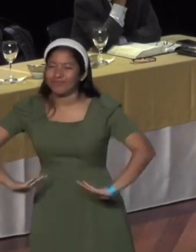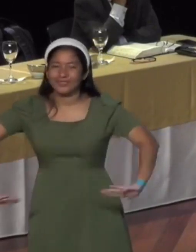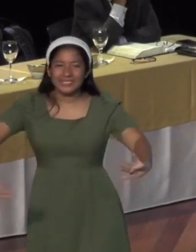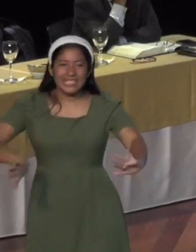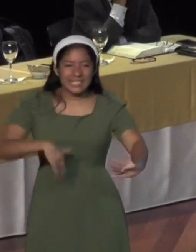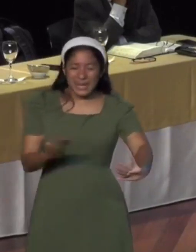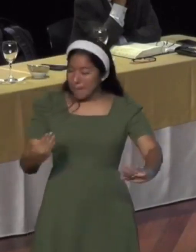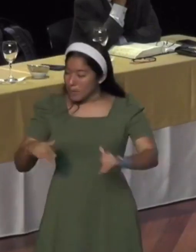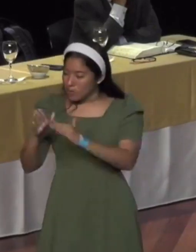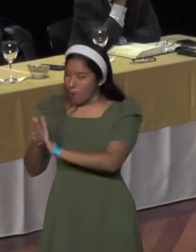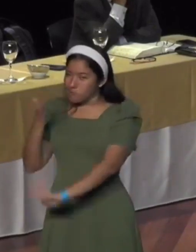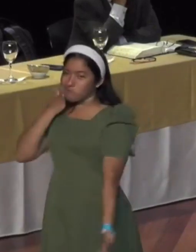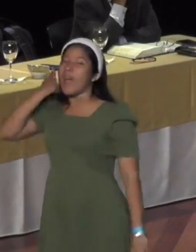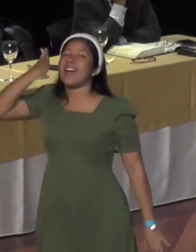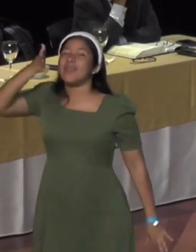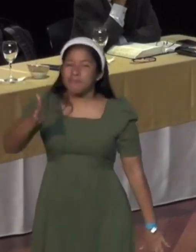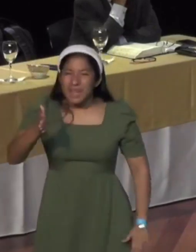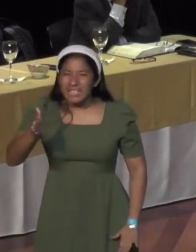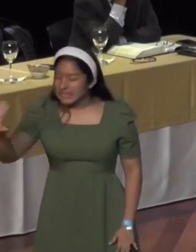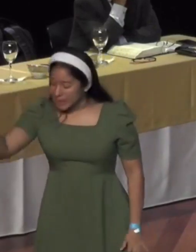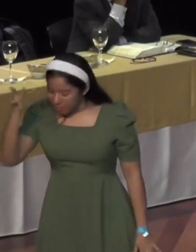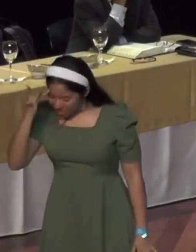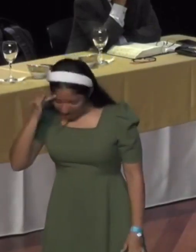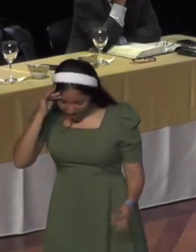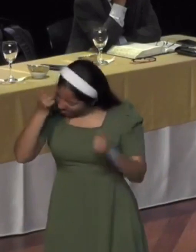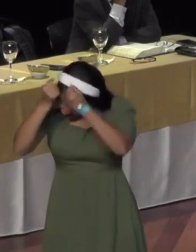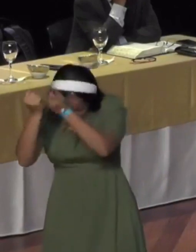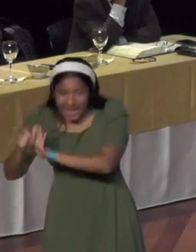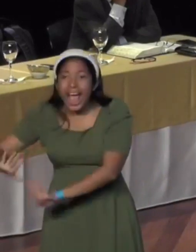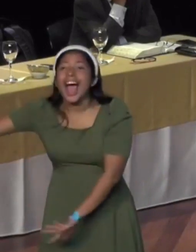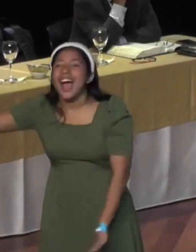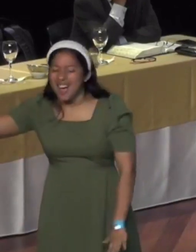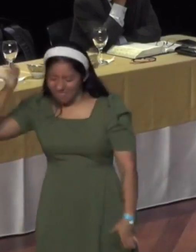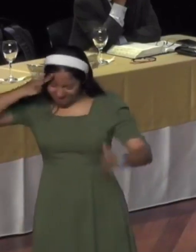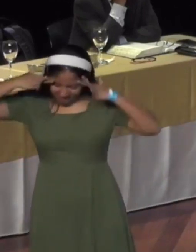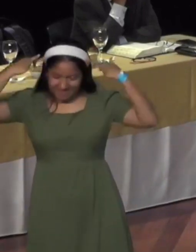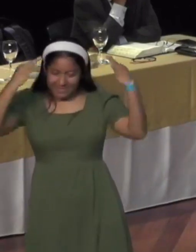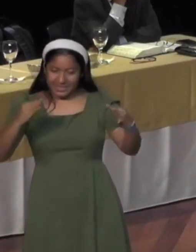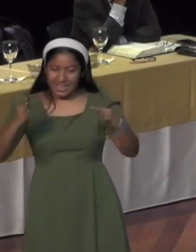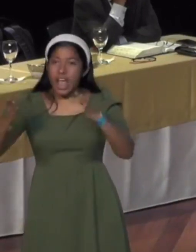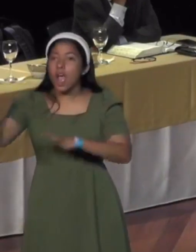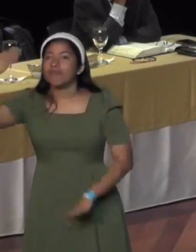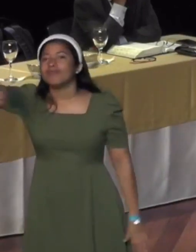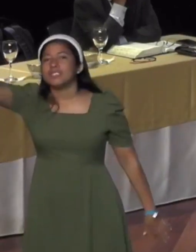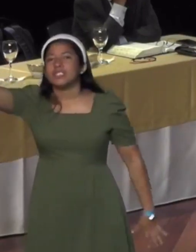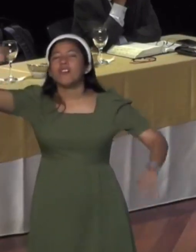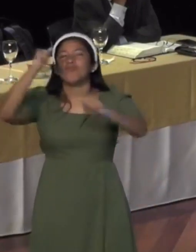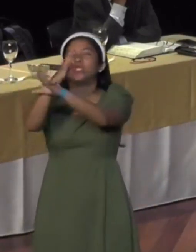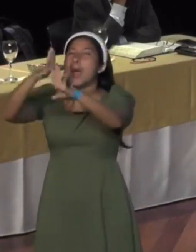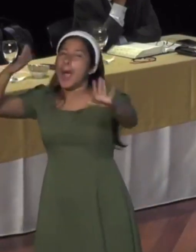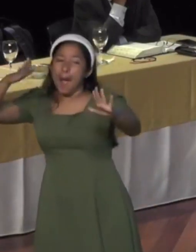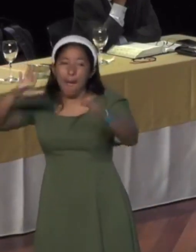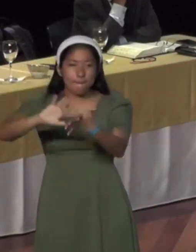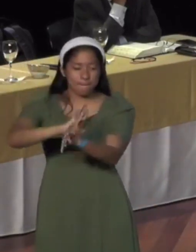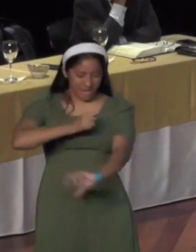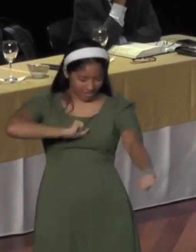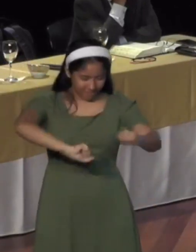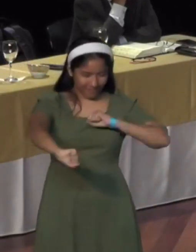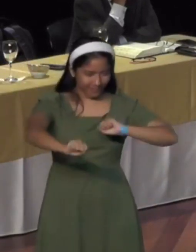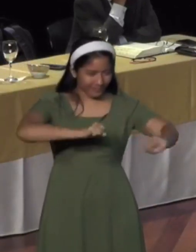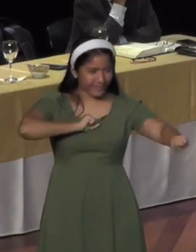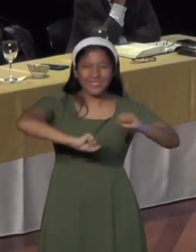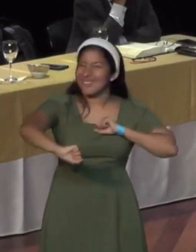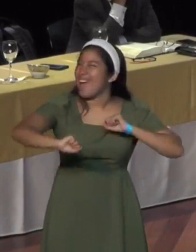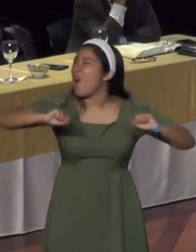mentes limitadas y creer que este Dios es muy grande para crear cosas muy grandes?